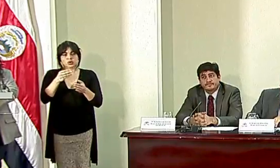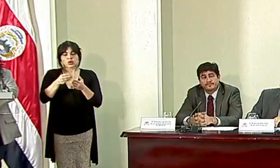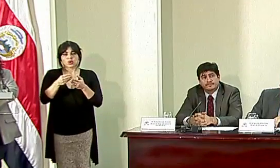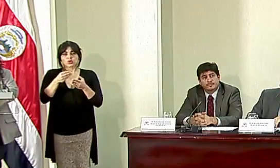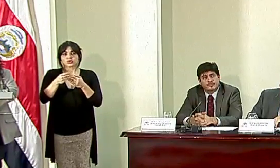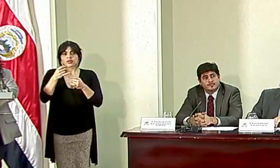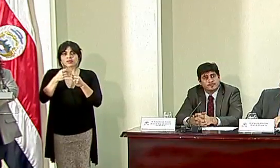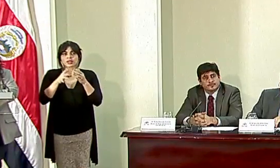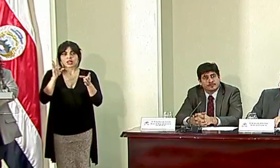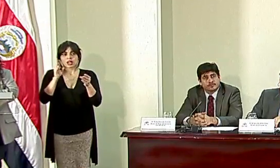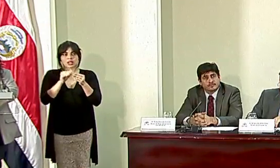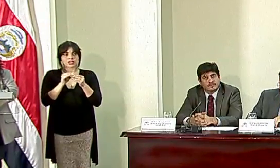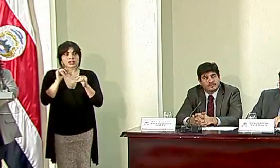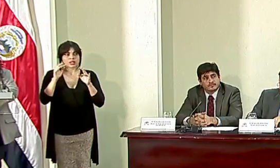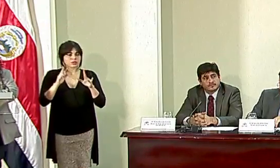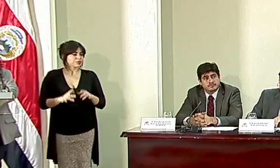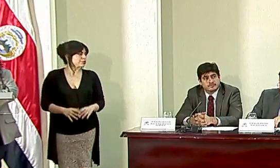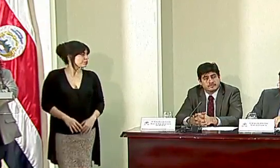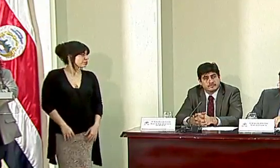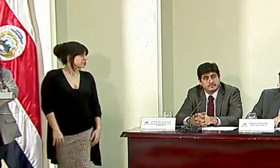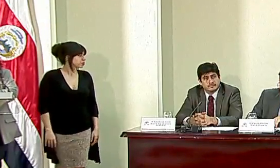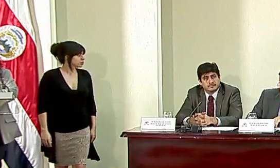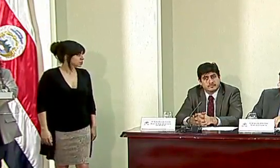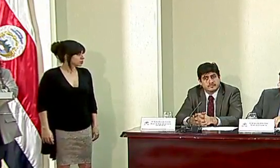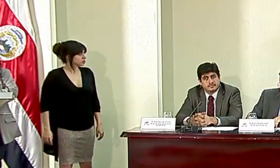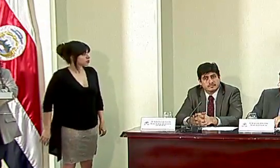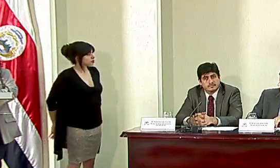costos finales del temporal? Gracias.